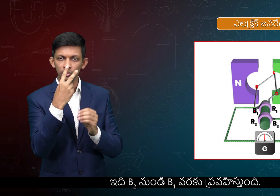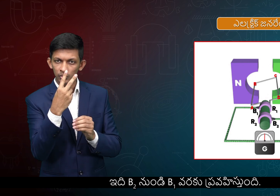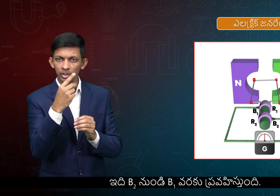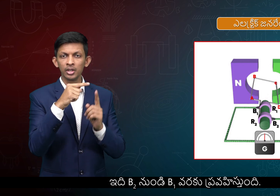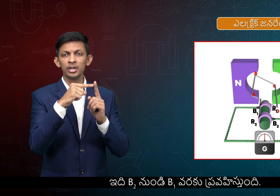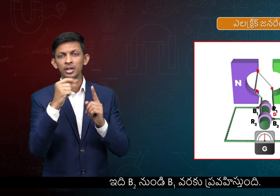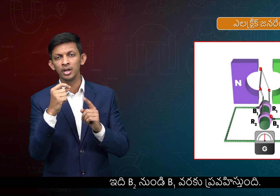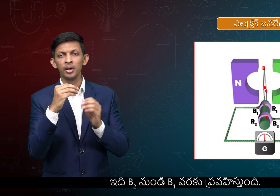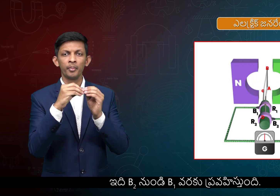ప్రవహిస్తుంది.